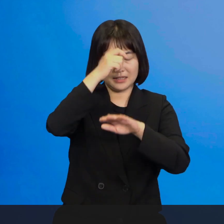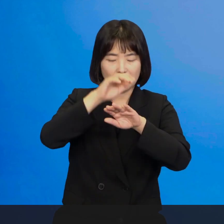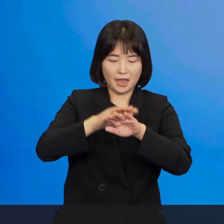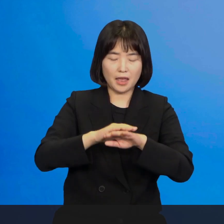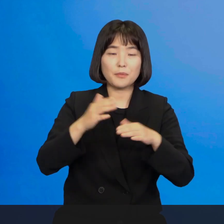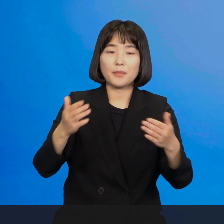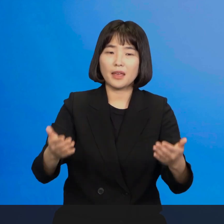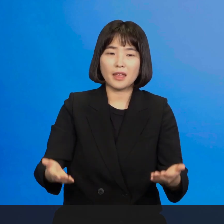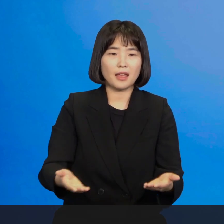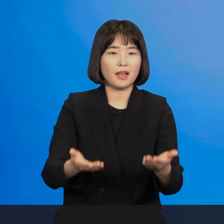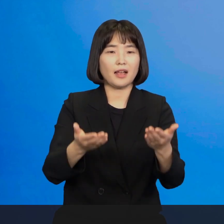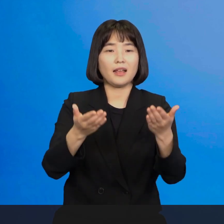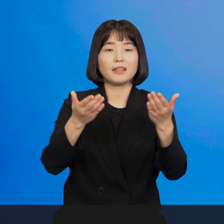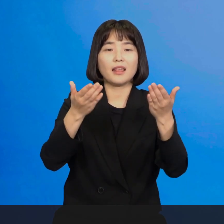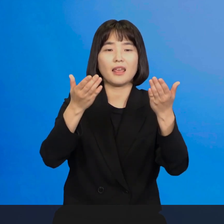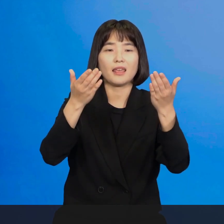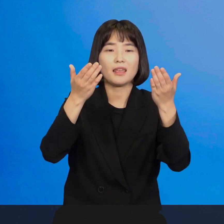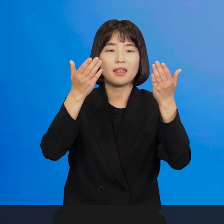나는